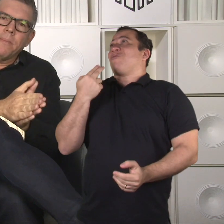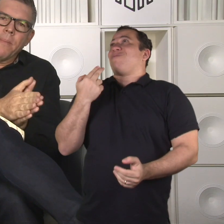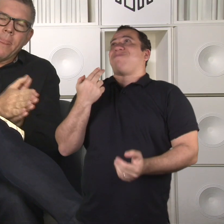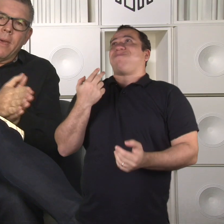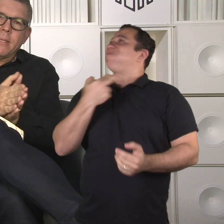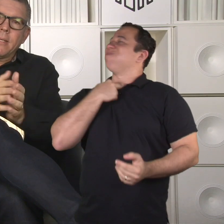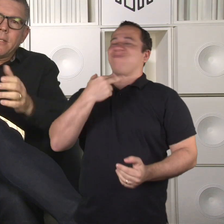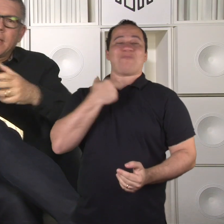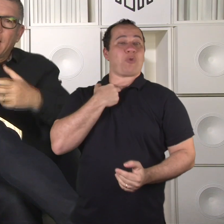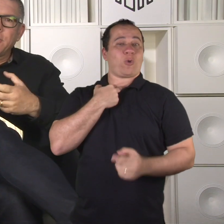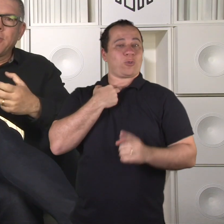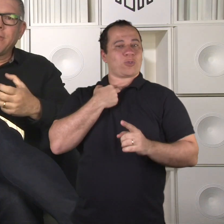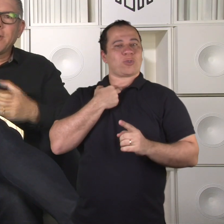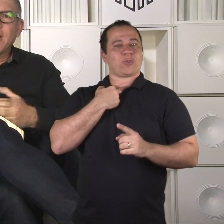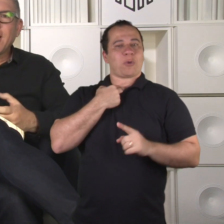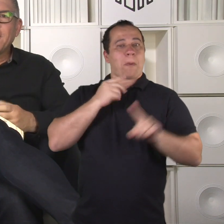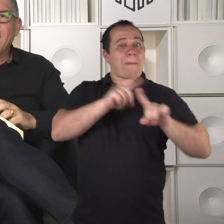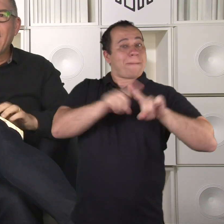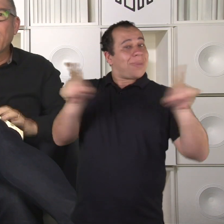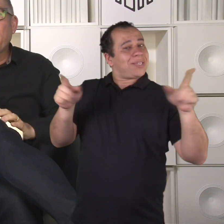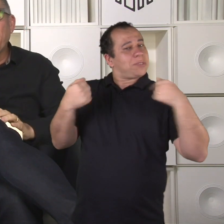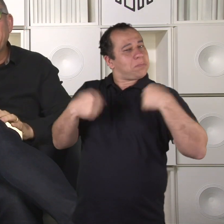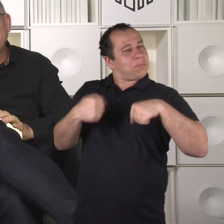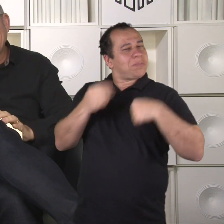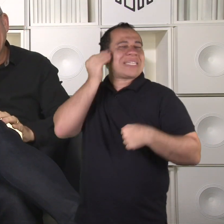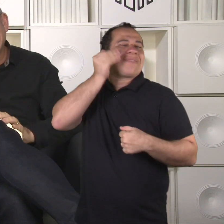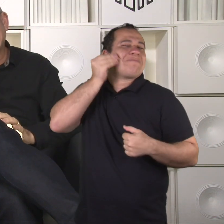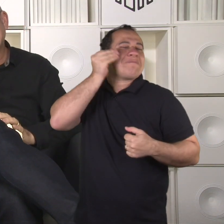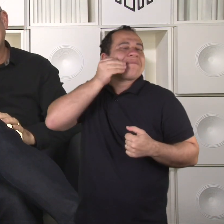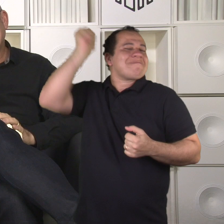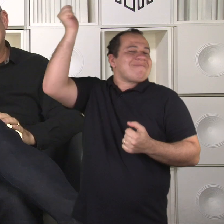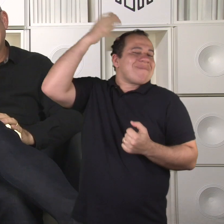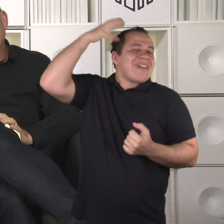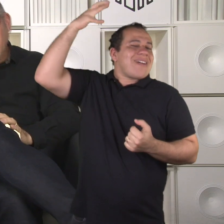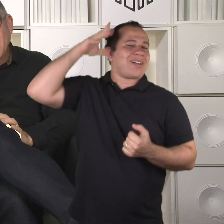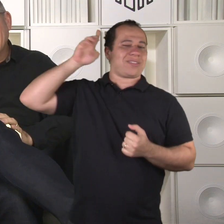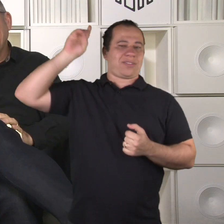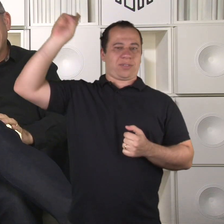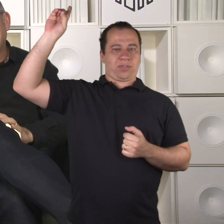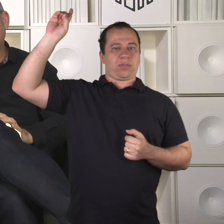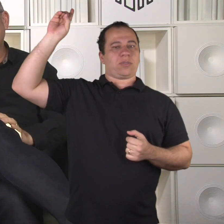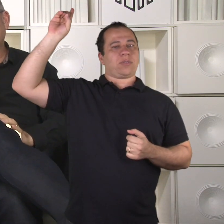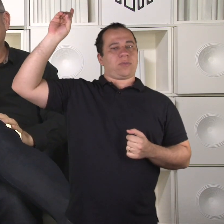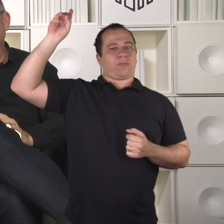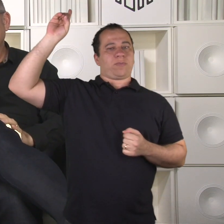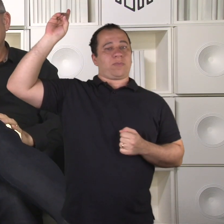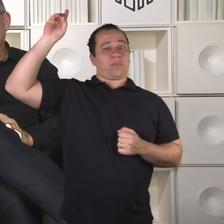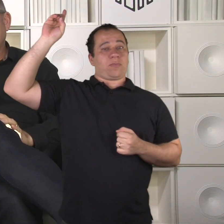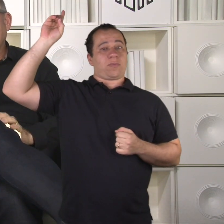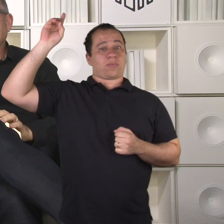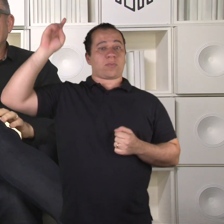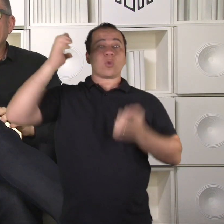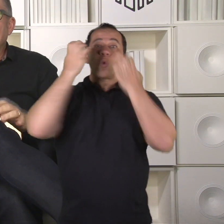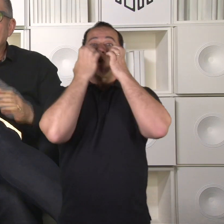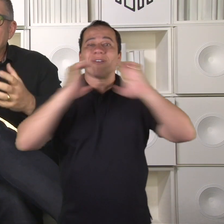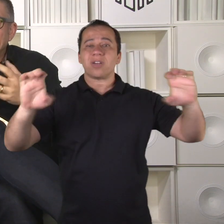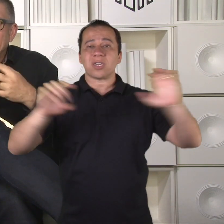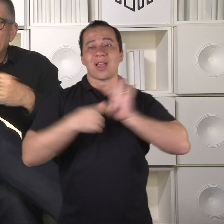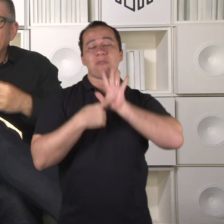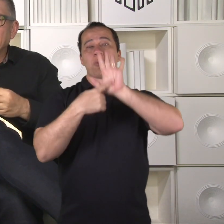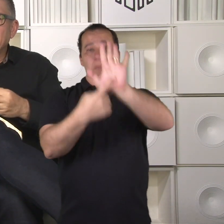moral. A santidade no Evangelho é a confissão da nossa imperfeição. É a